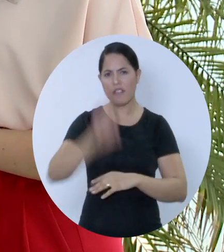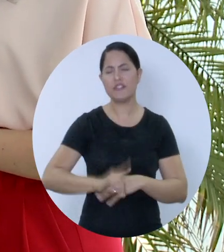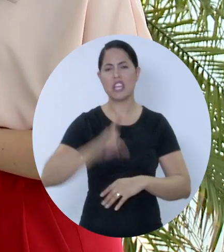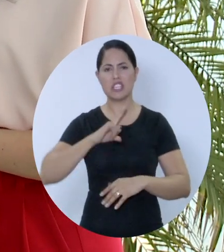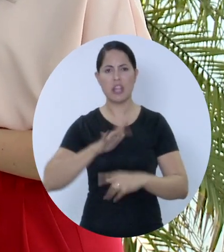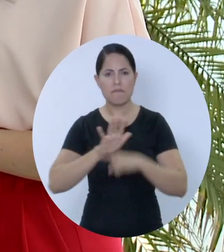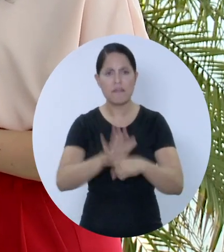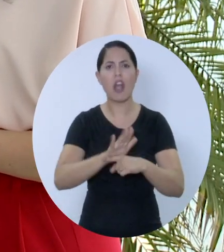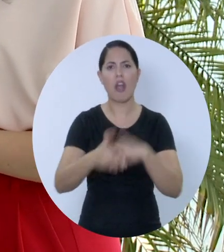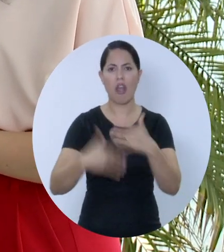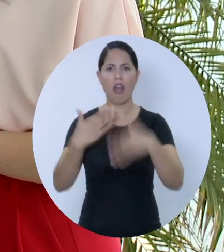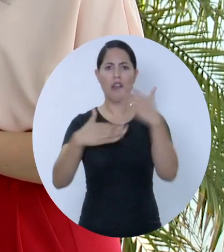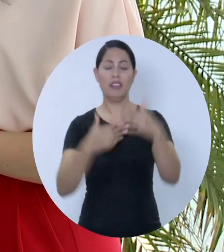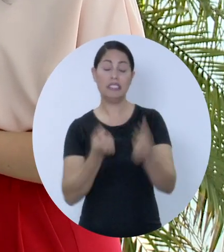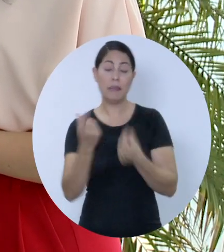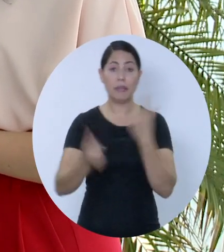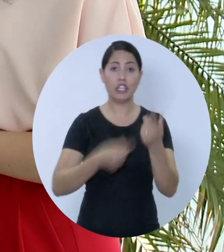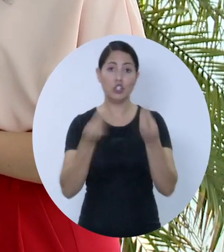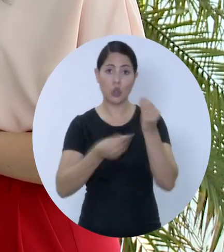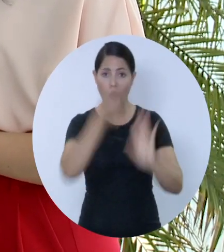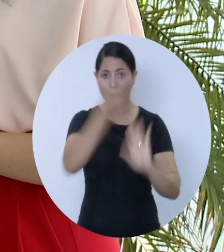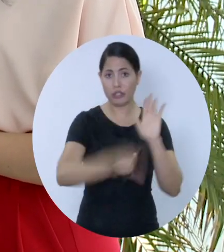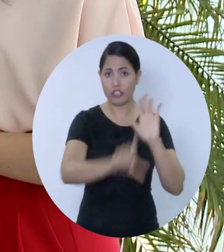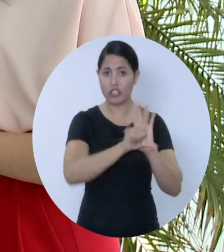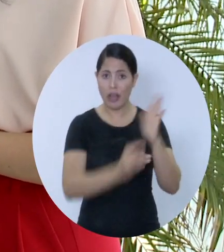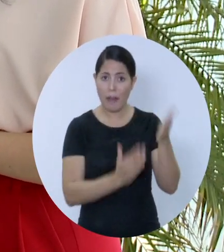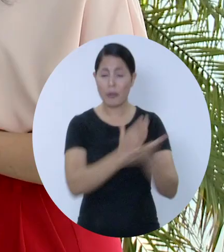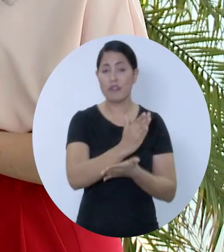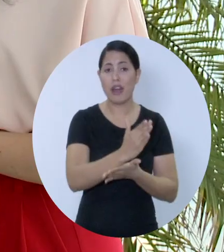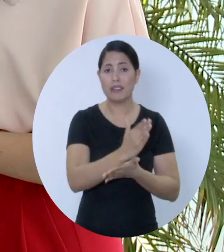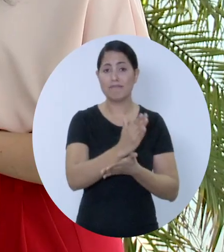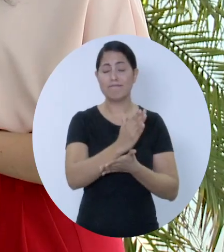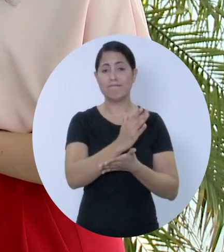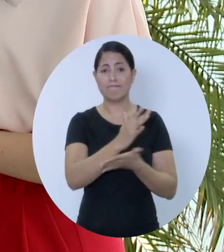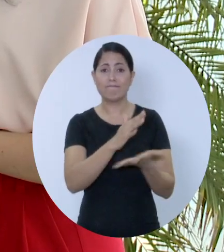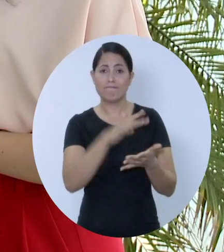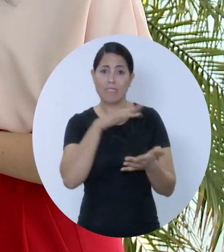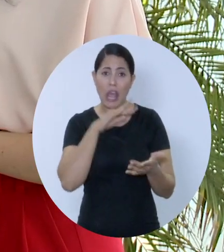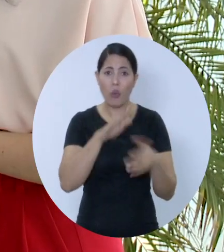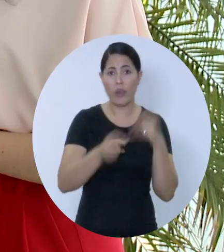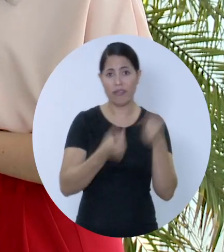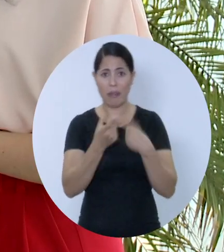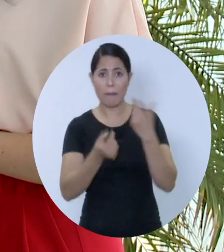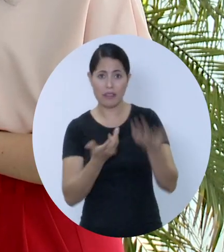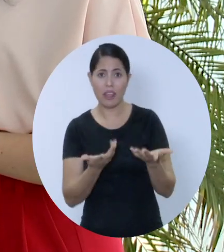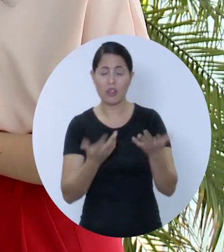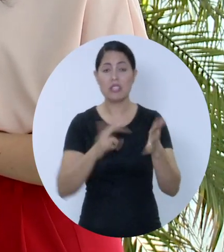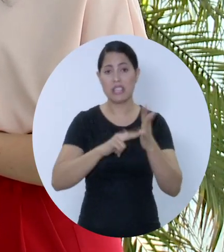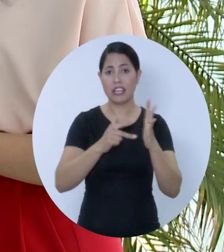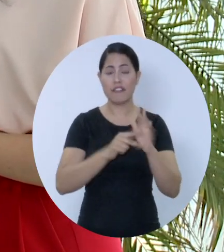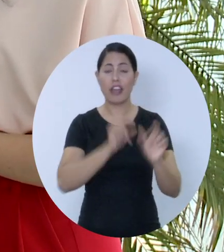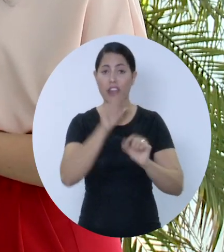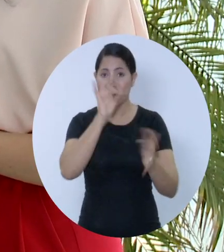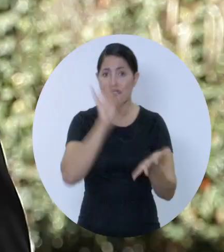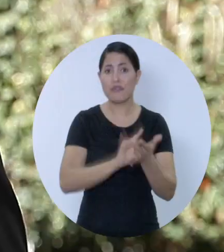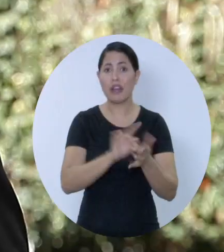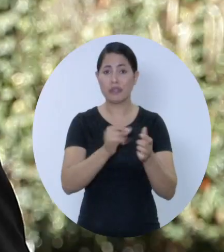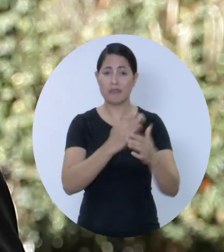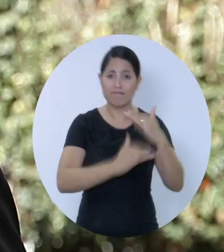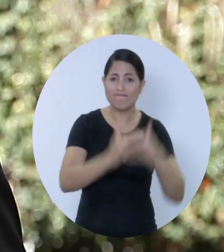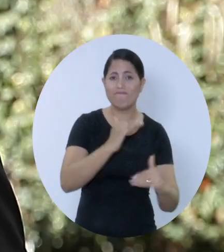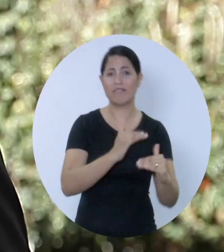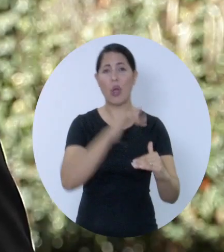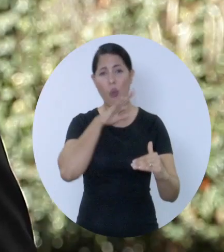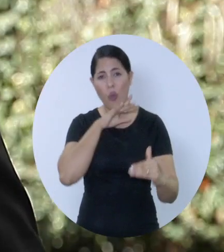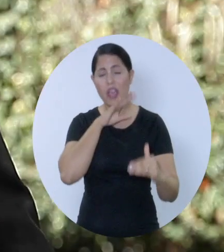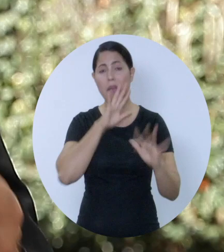deficiência, que pode, a depender da maneira como forem aprovados esses projetos, aprovadas essas leis em determinados segmentos das pessoas com deficiência,